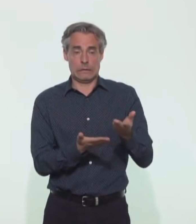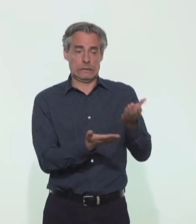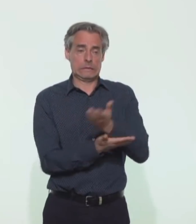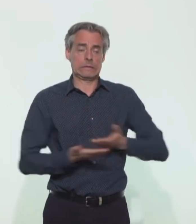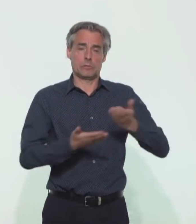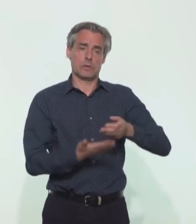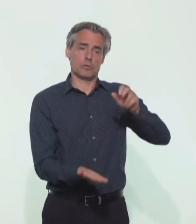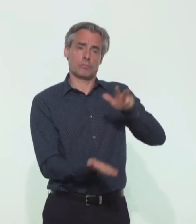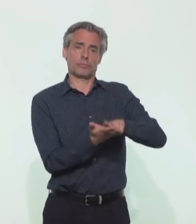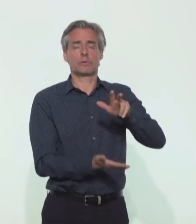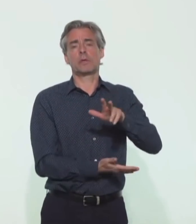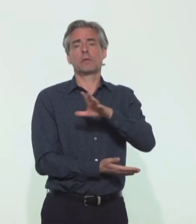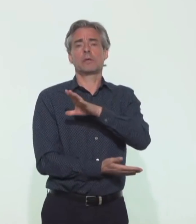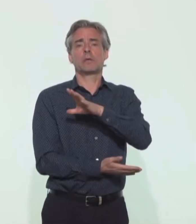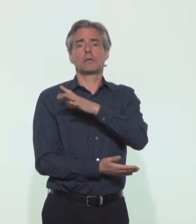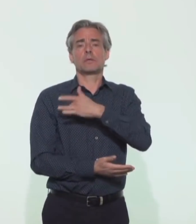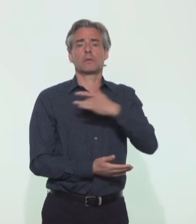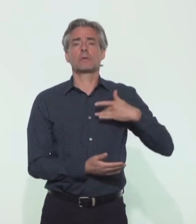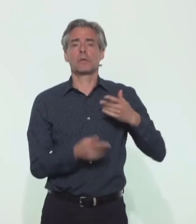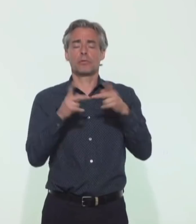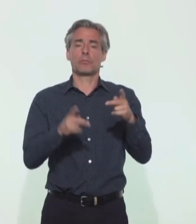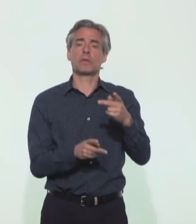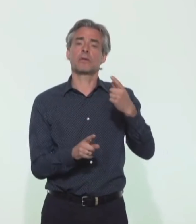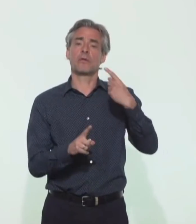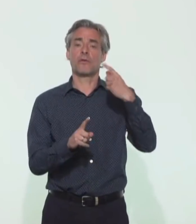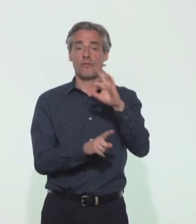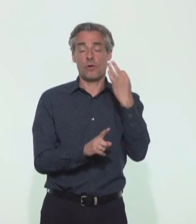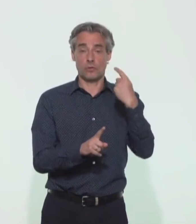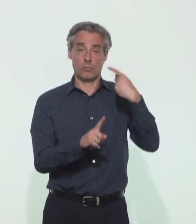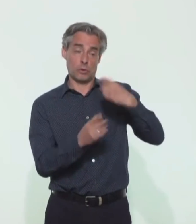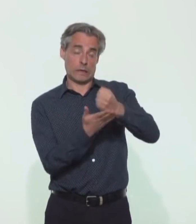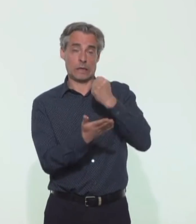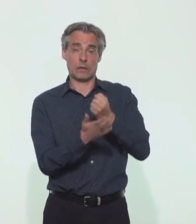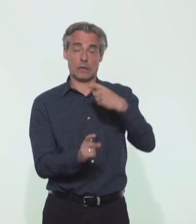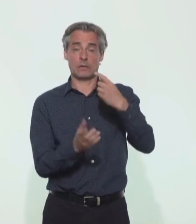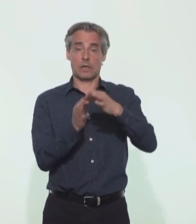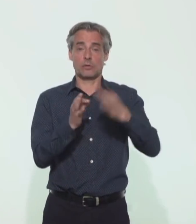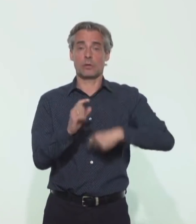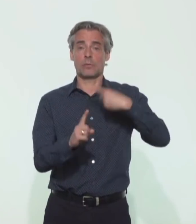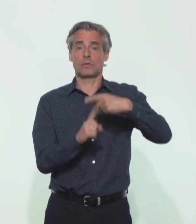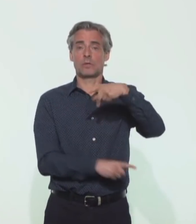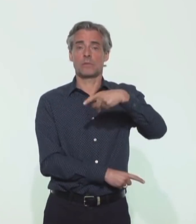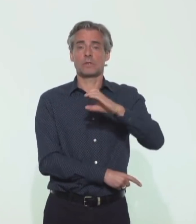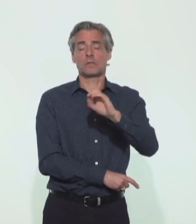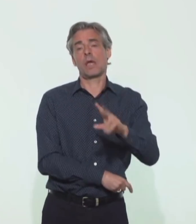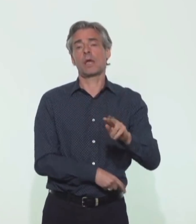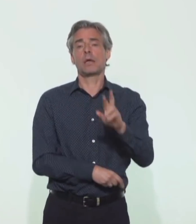confirmés par Santé publique France et des tests réalisés positifs par PCR. Il s'agit bien de